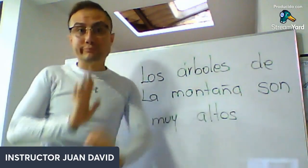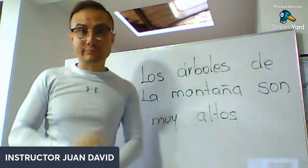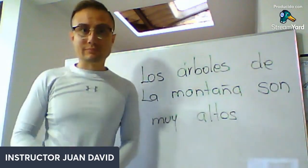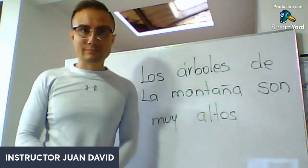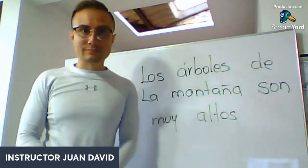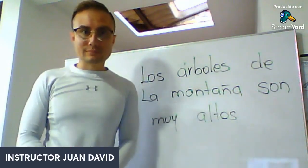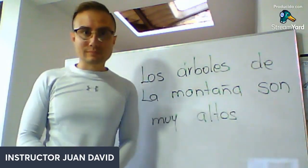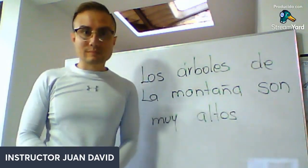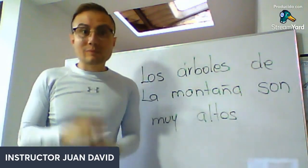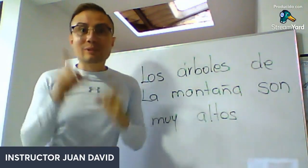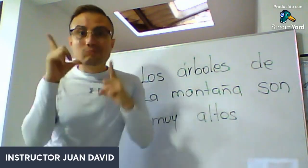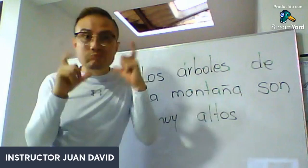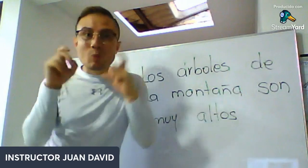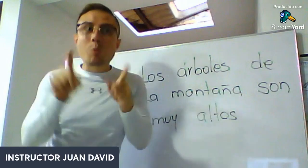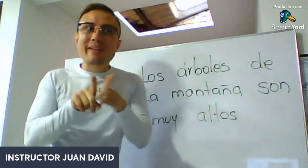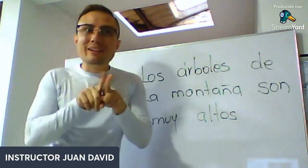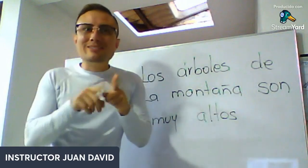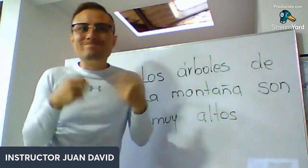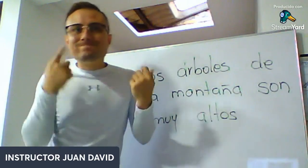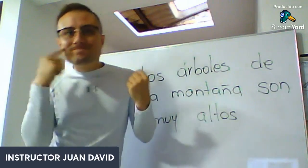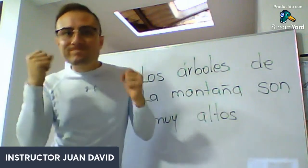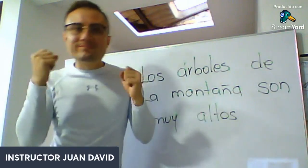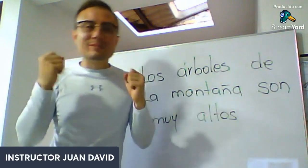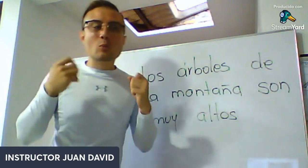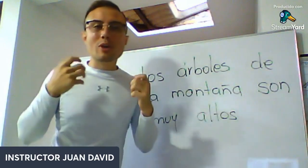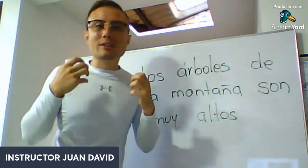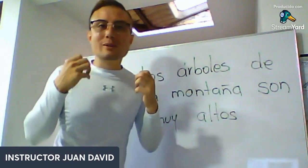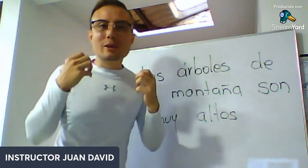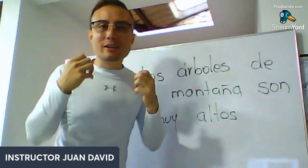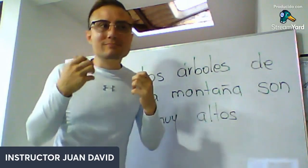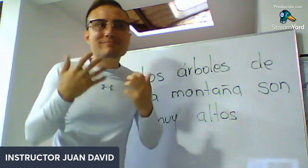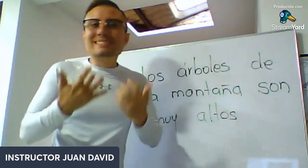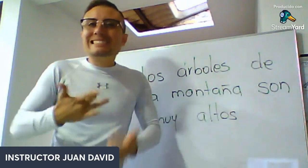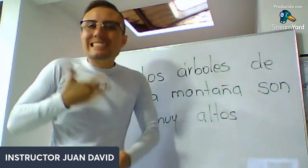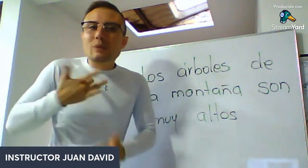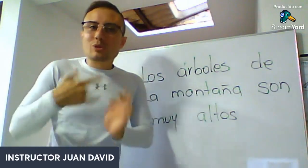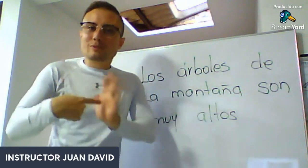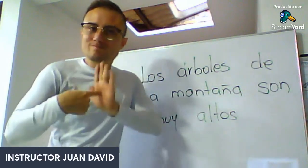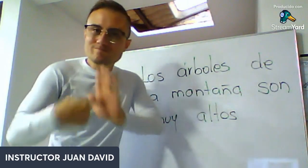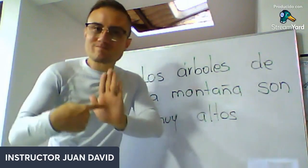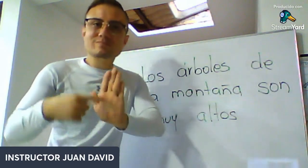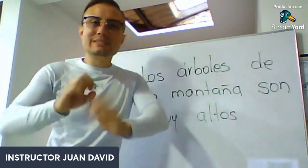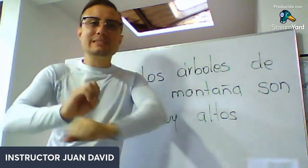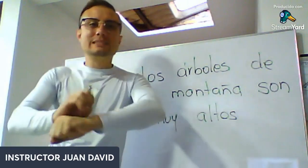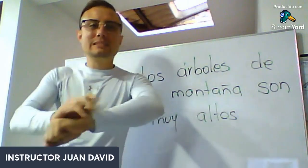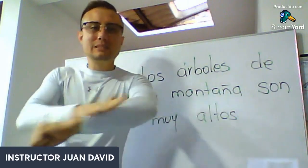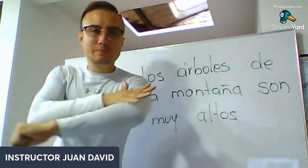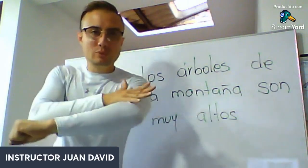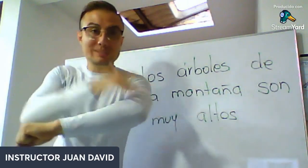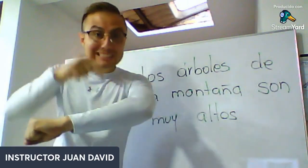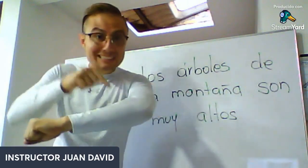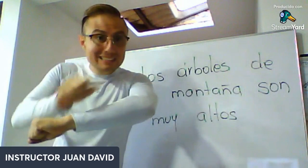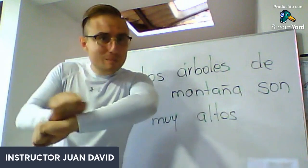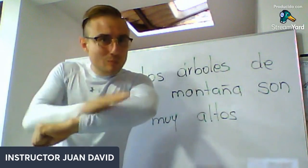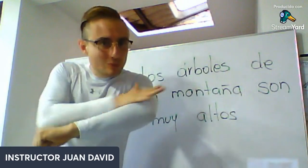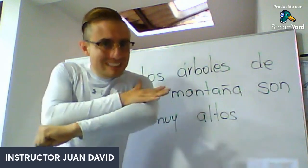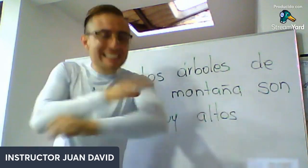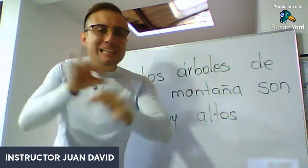la persona que está dentro de mi papá si por ejemplo sí pero tienes que hacer un gesto ya sea de preocupación